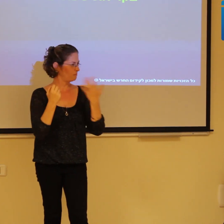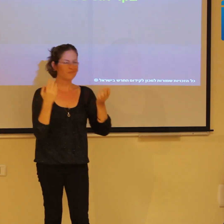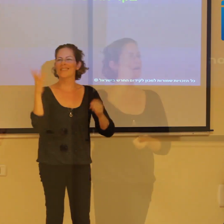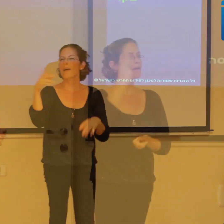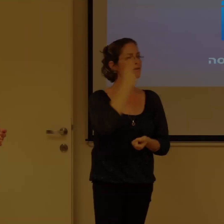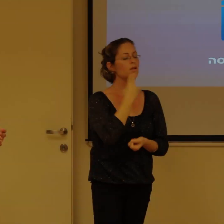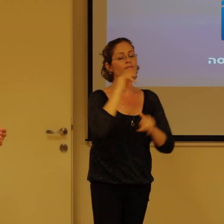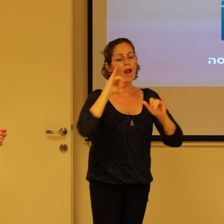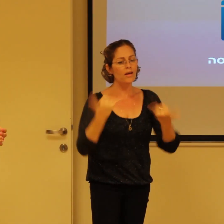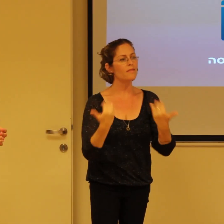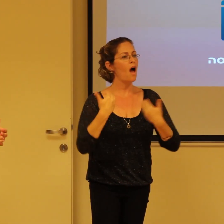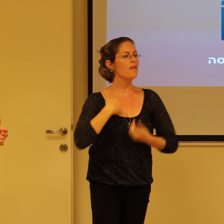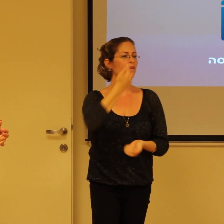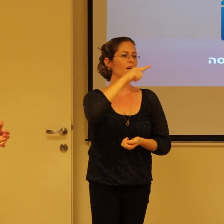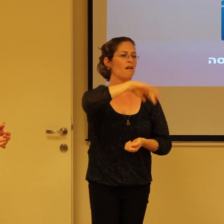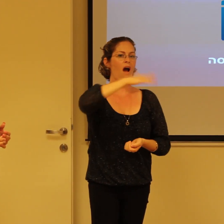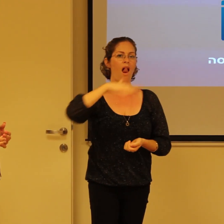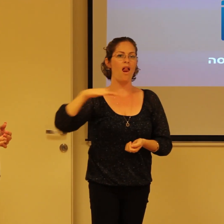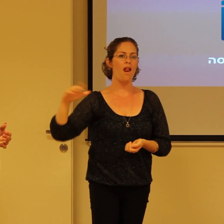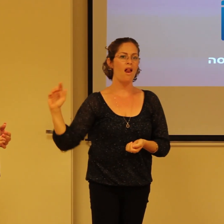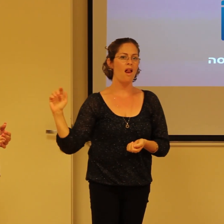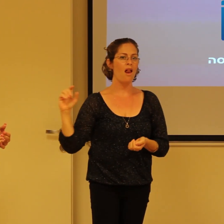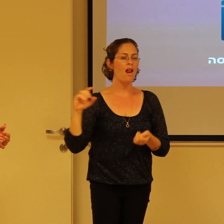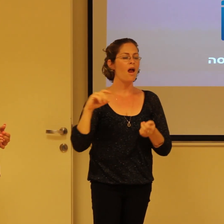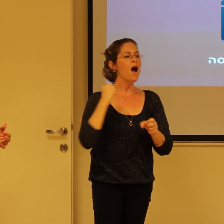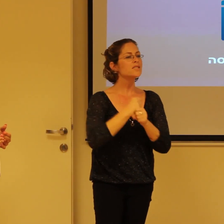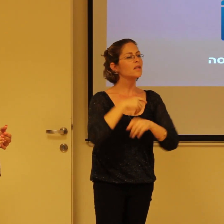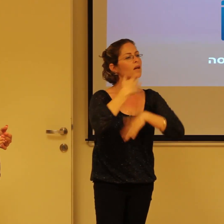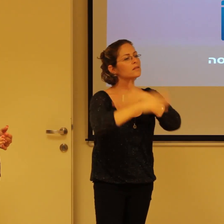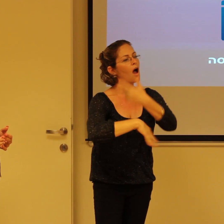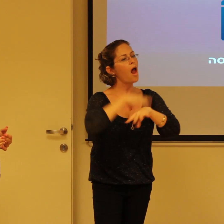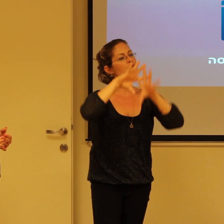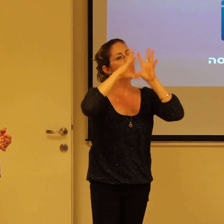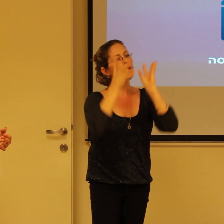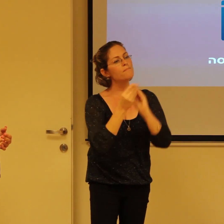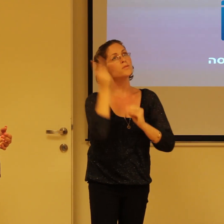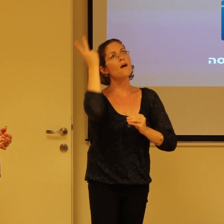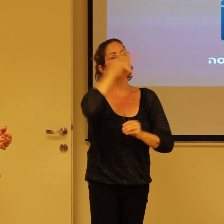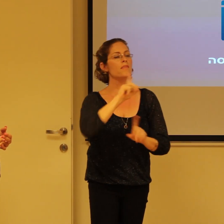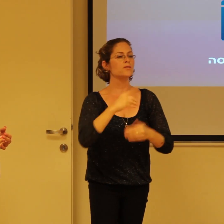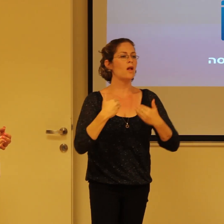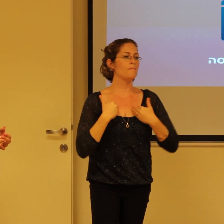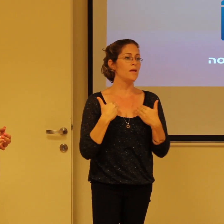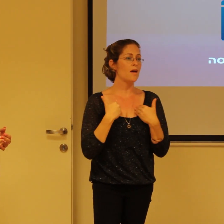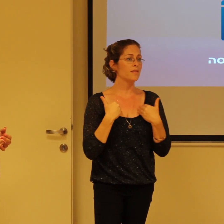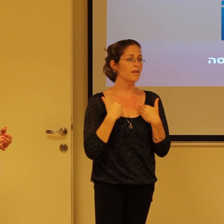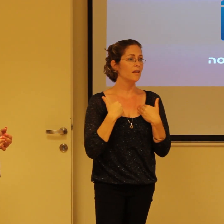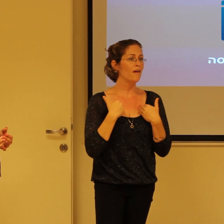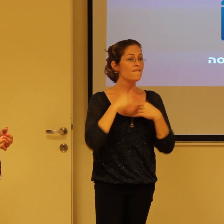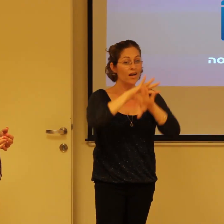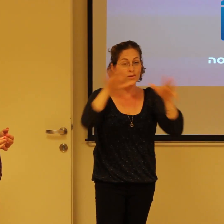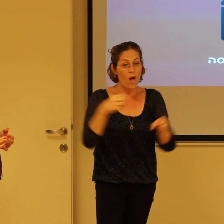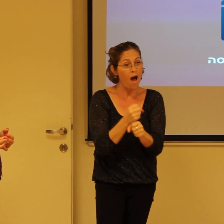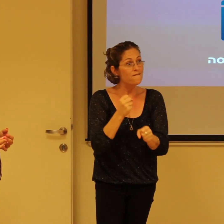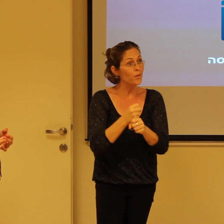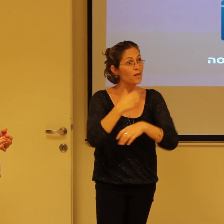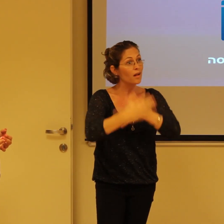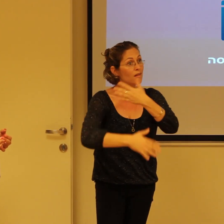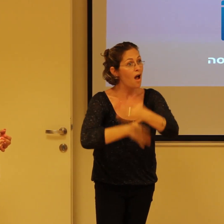קשה. נמתי, הבנתי שאני חרשת, אני גן ואני אישה חרשת. עשיתי כל התהליך הזה של מי אני, ההבנה הזאת של מי